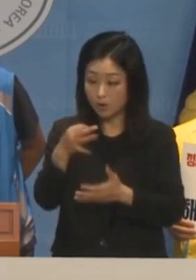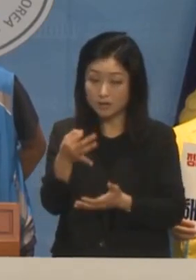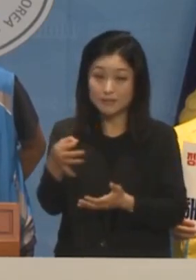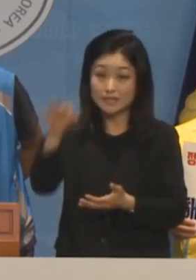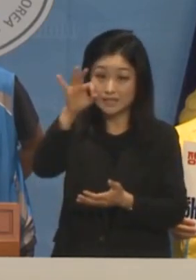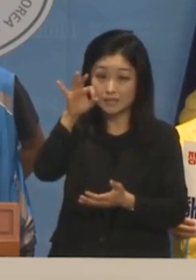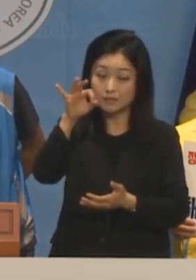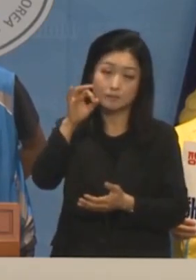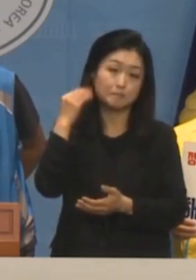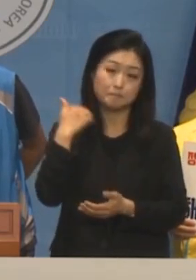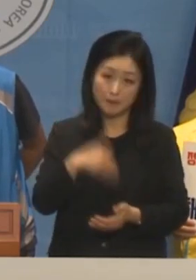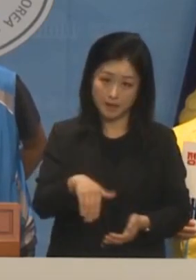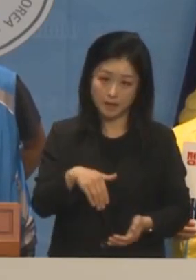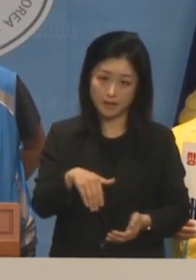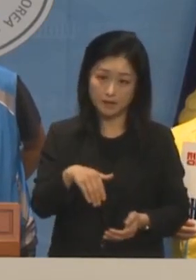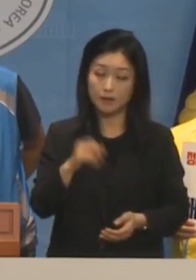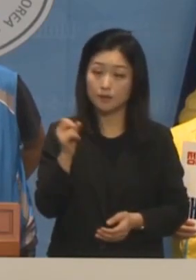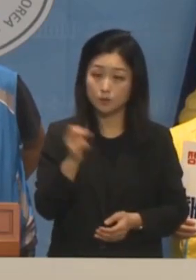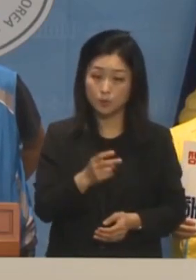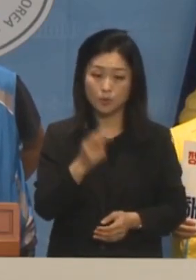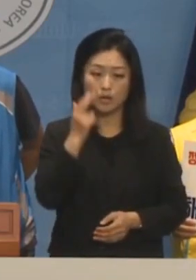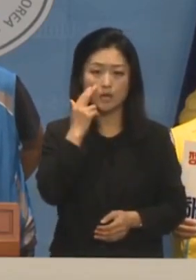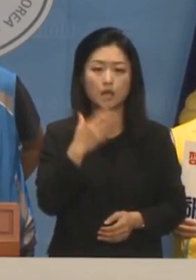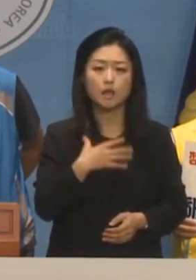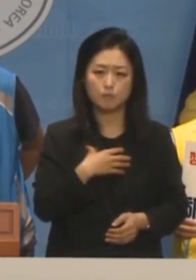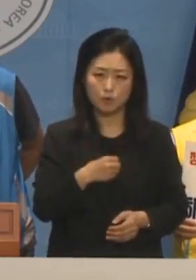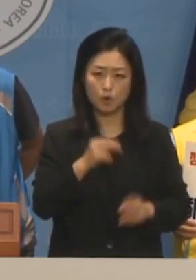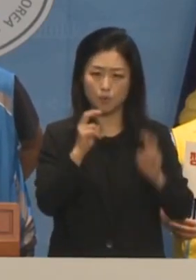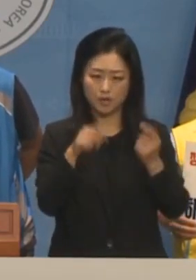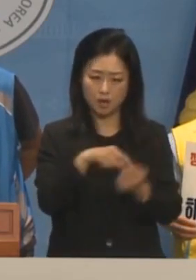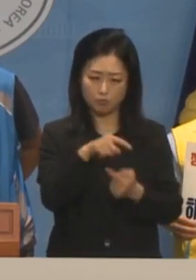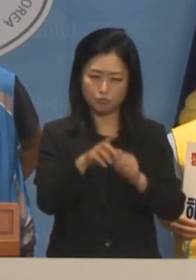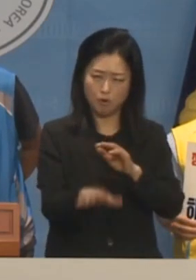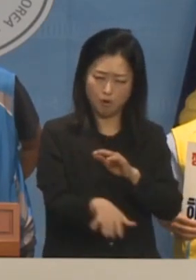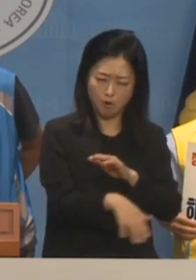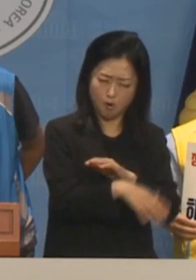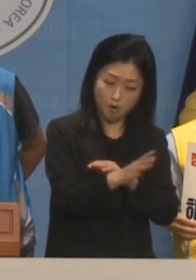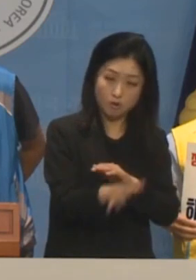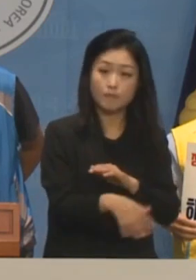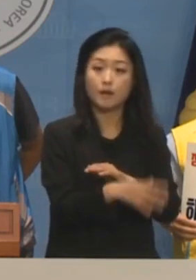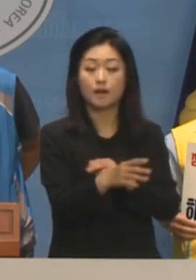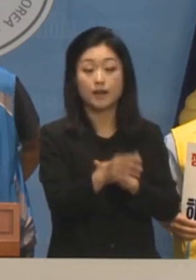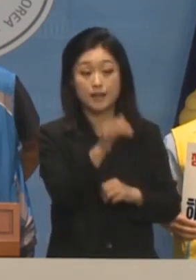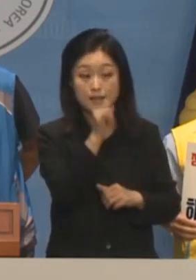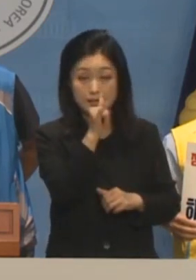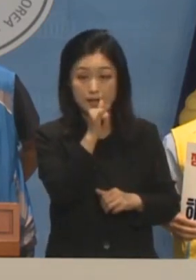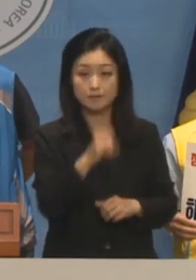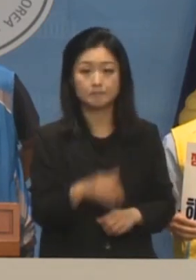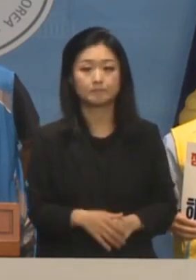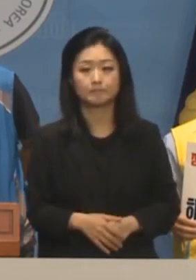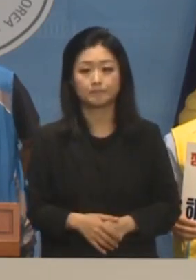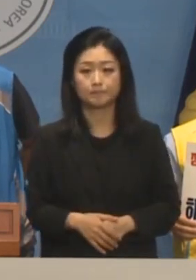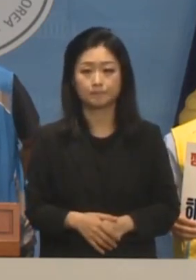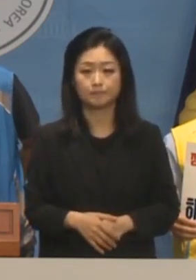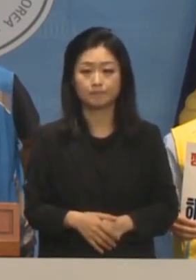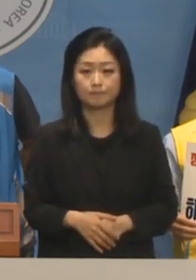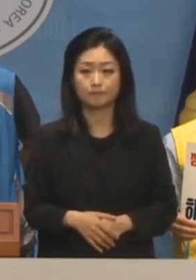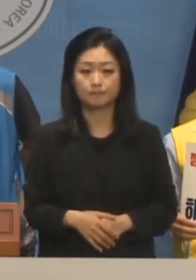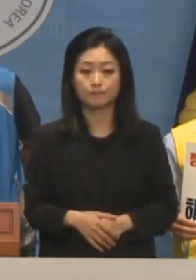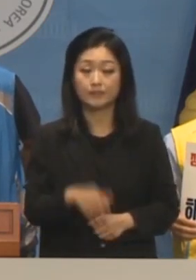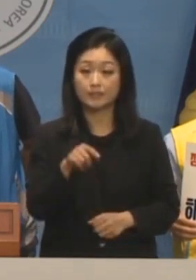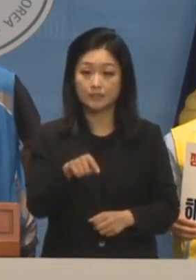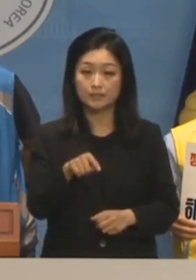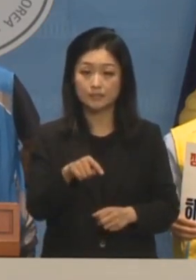구조가, 그리고 고의적인 호텔 경영 부실이 이어가고 있다고 저희들은 말합니다.